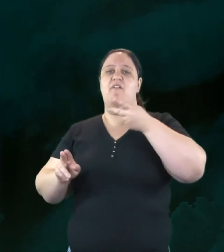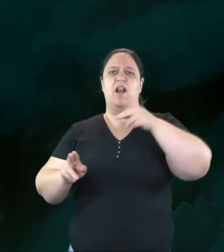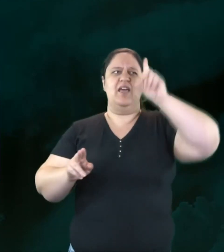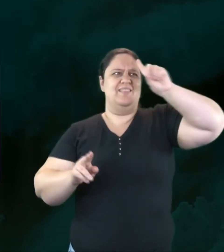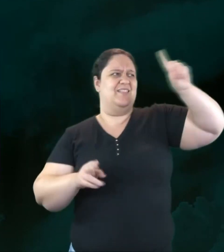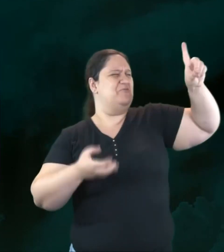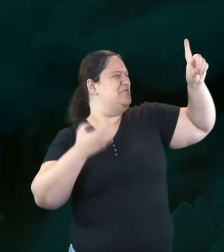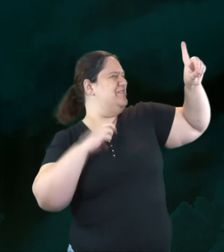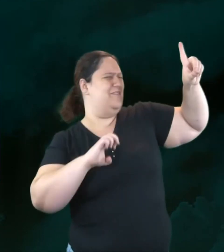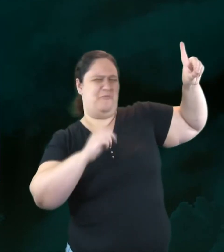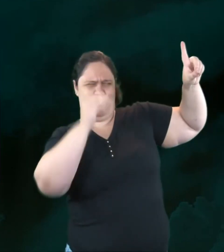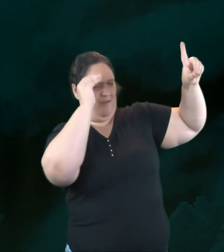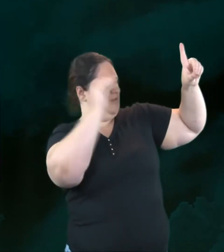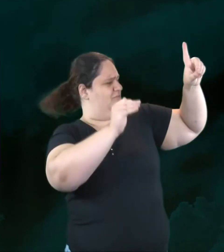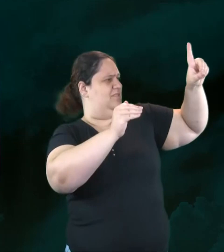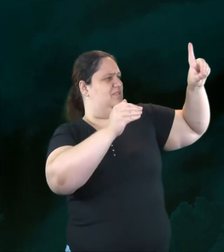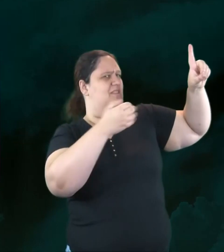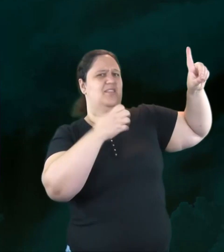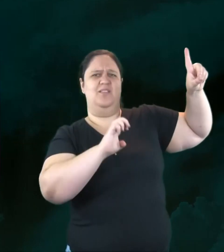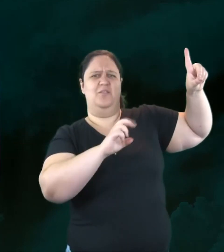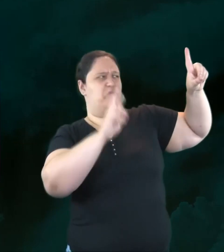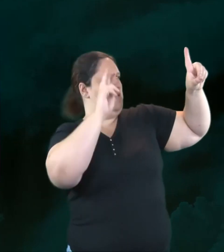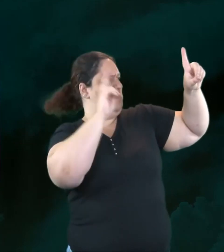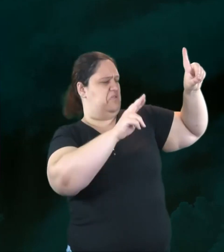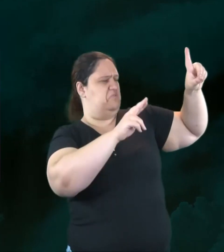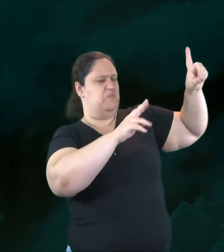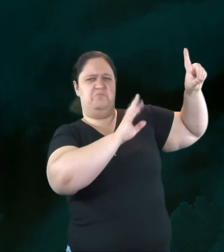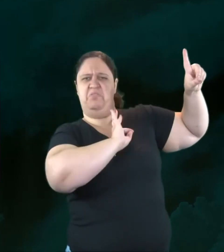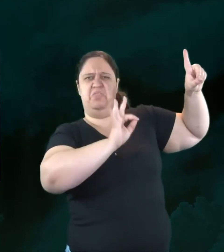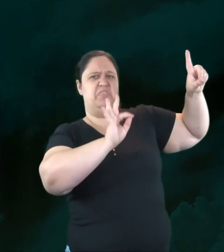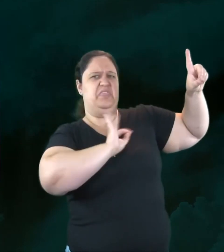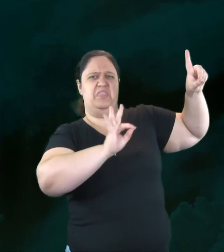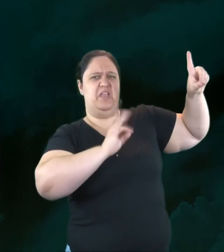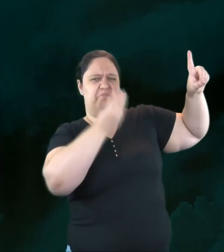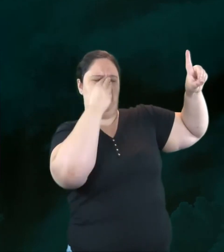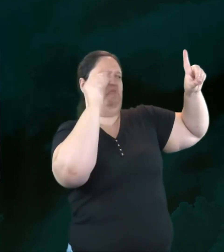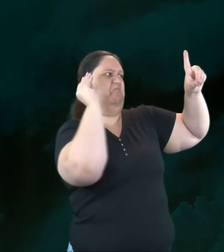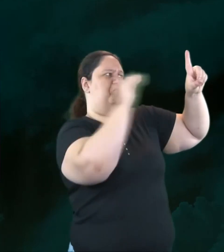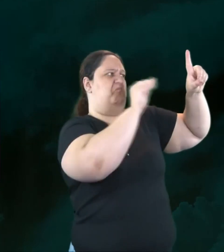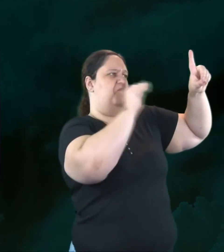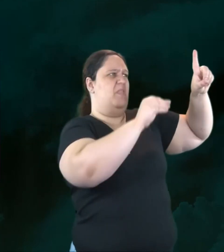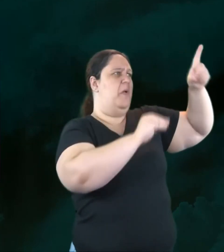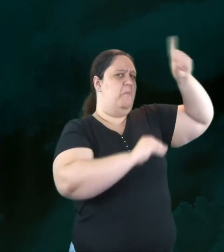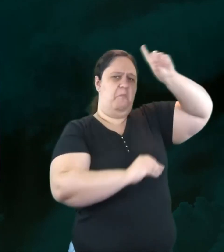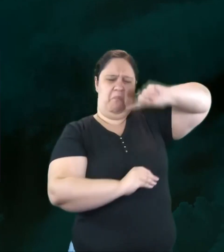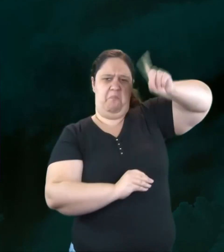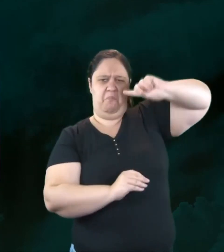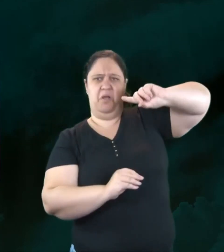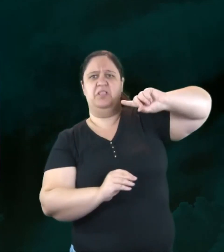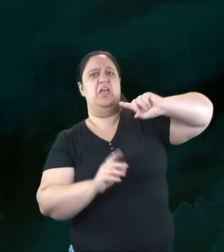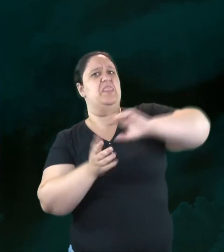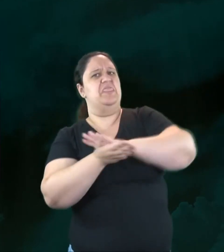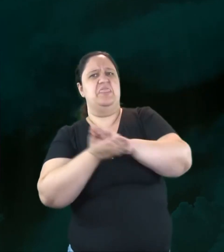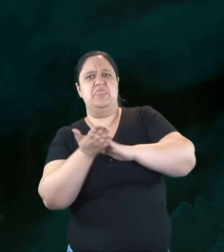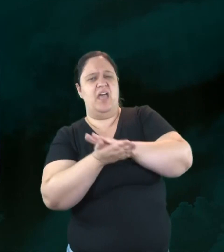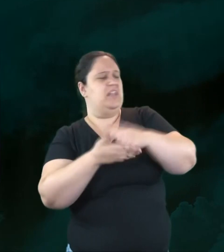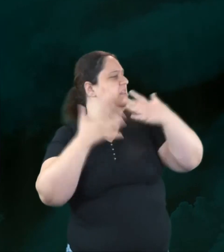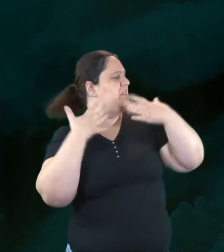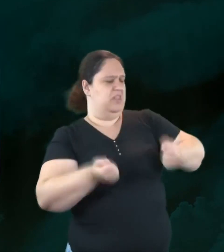chega, nós não queremos ter nenhuma ligação com você, nenhum laço com você, você não tem direito sobre nós, nós negamos toda a autoridade